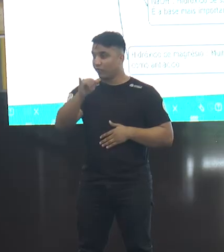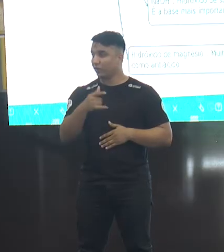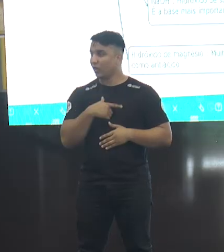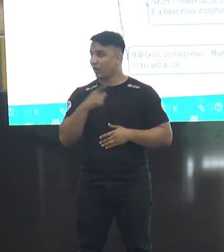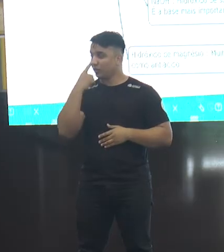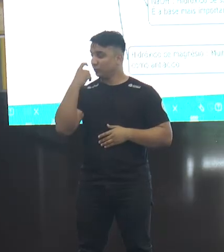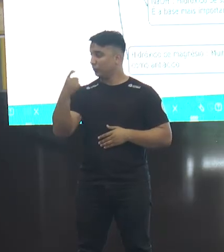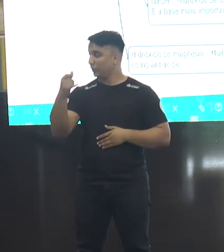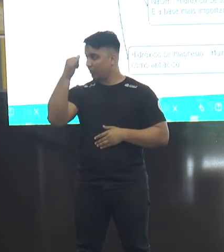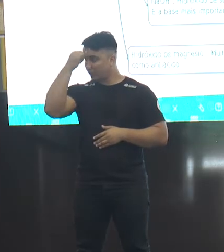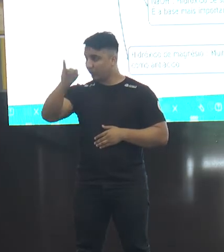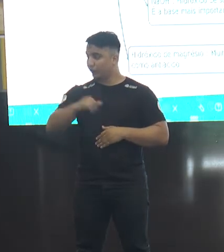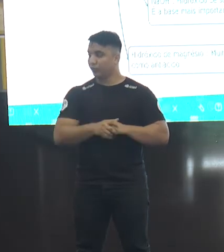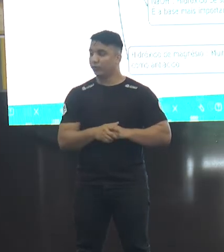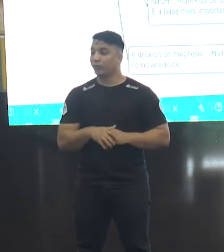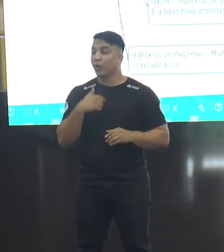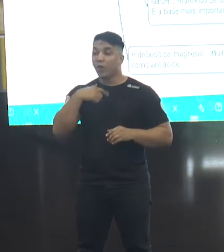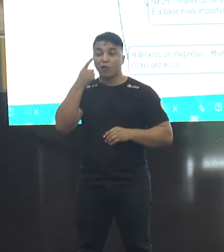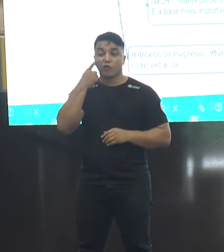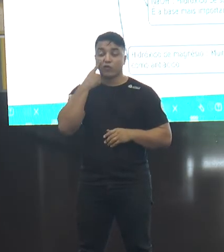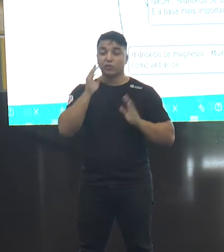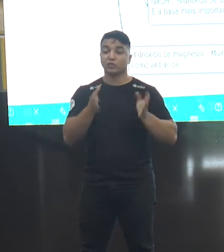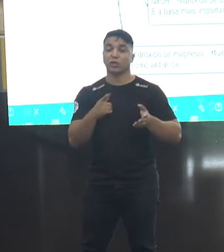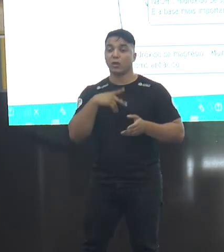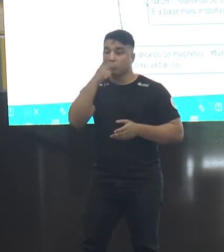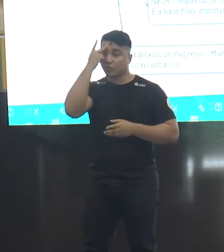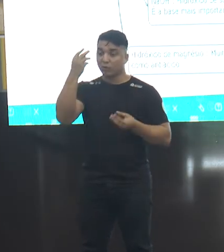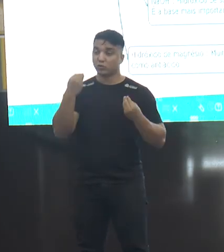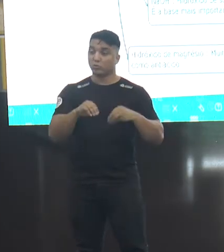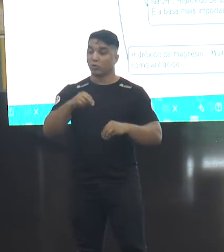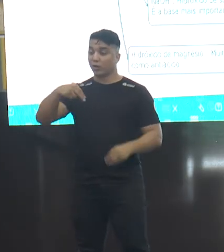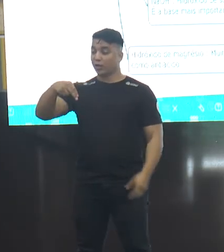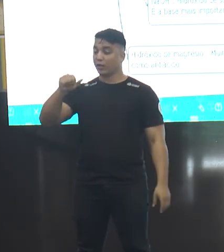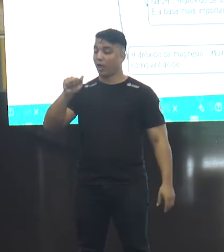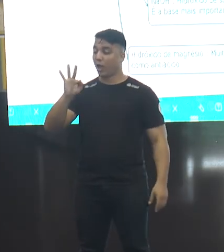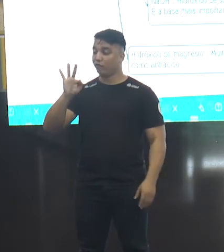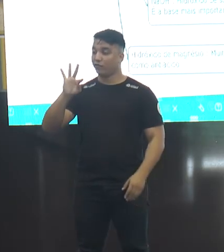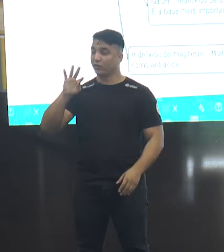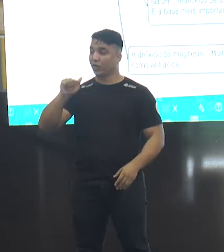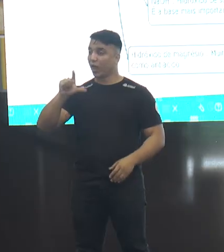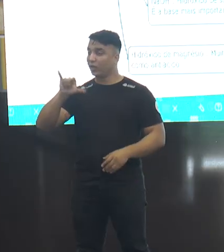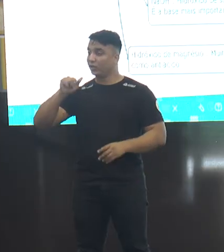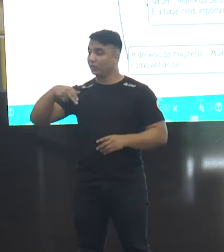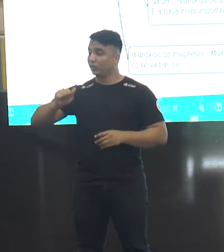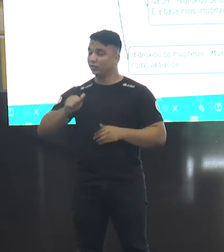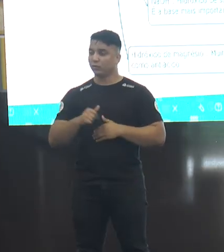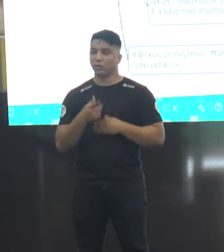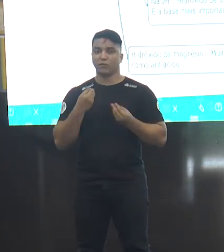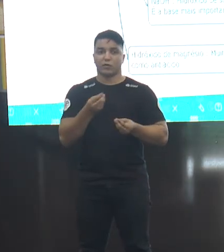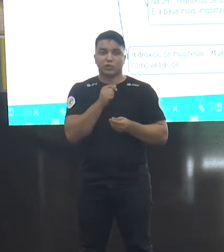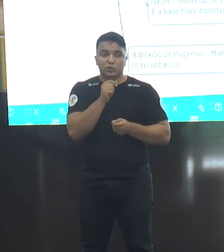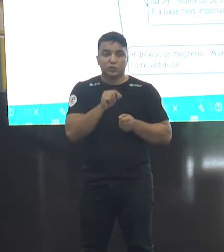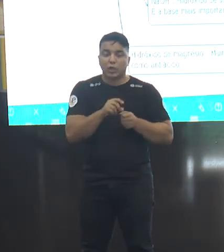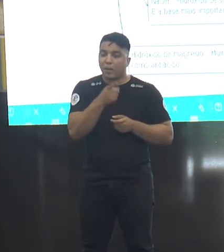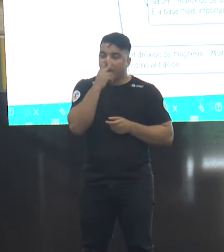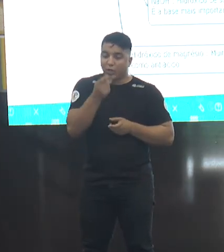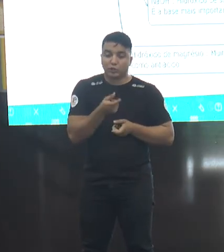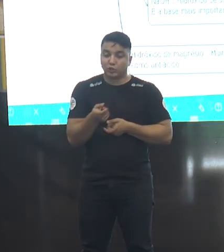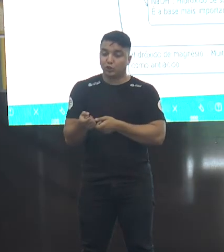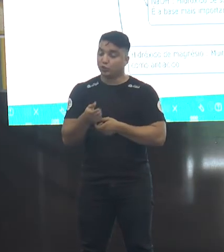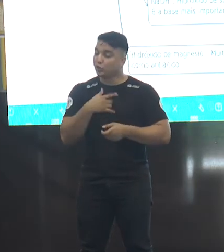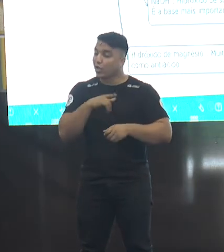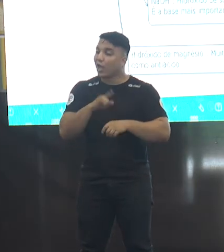podre. Eu já vi banheiro que o pessoal bota naftalina. É você fazendo xixi e a